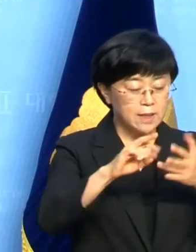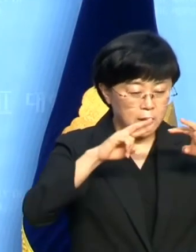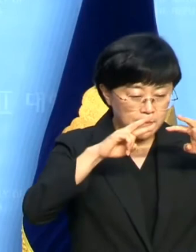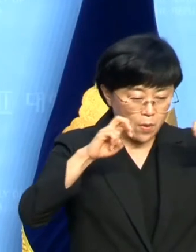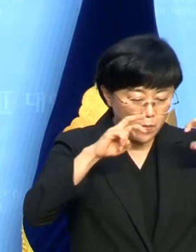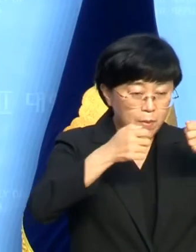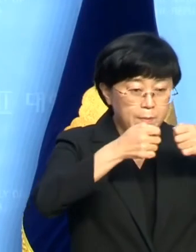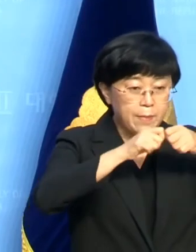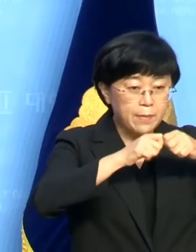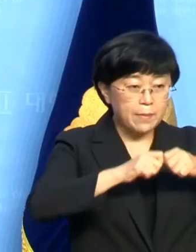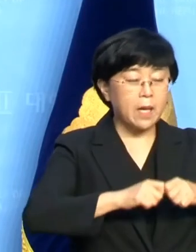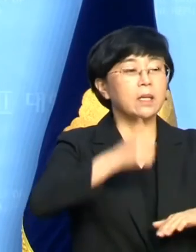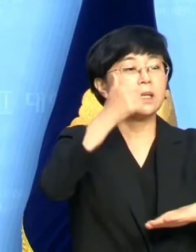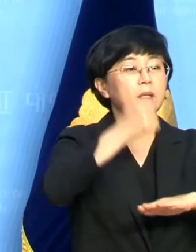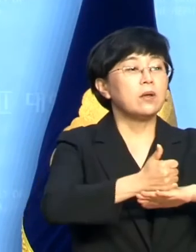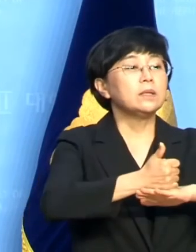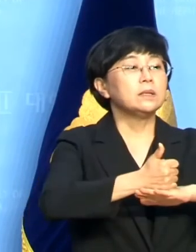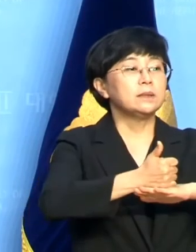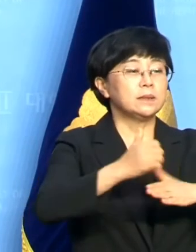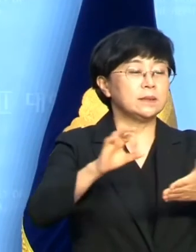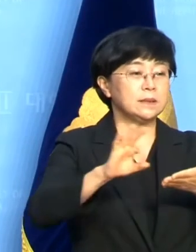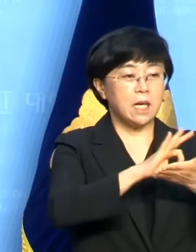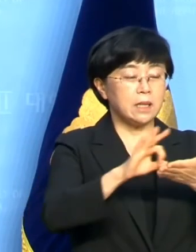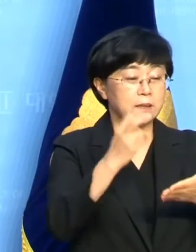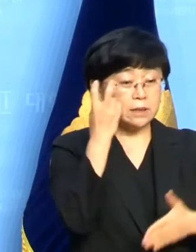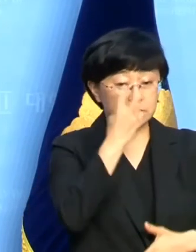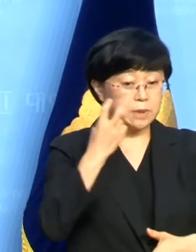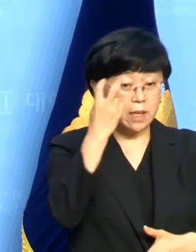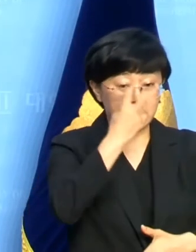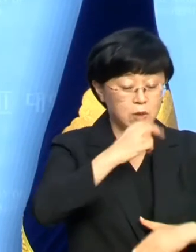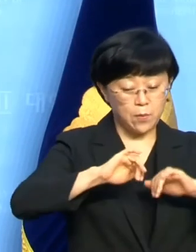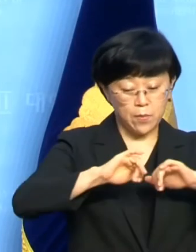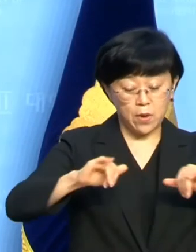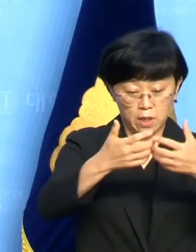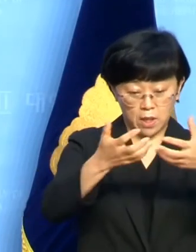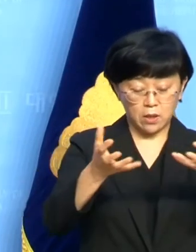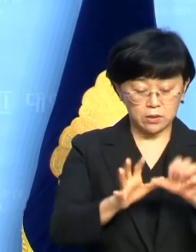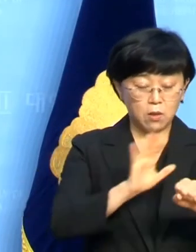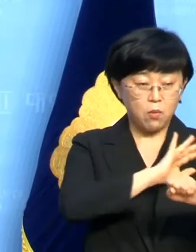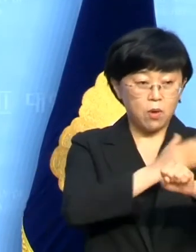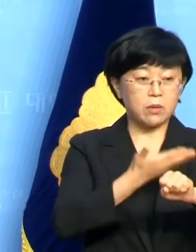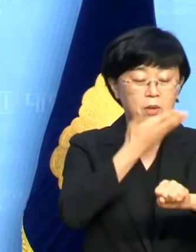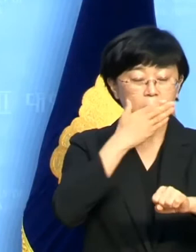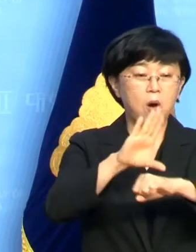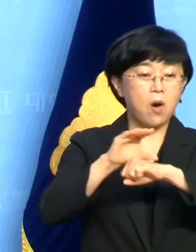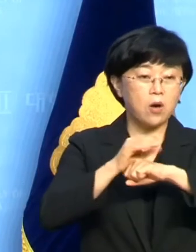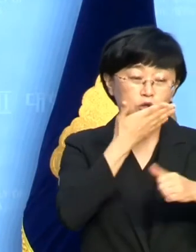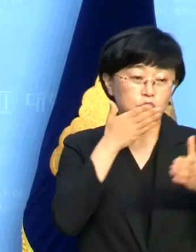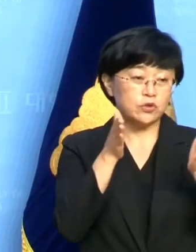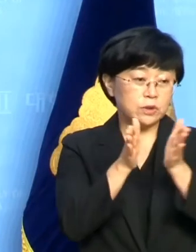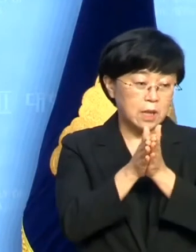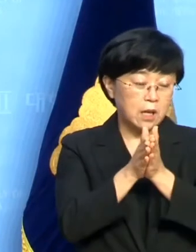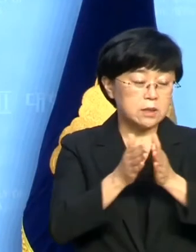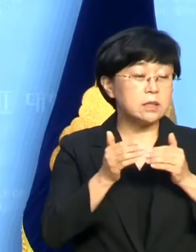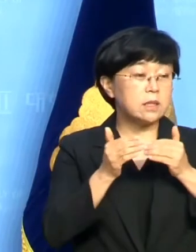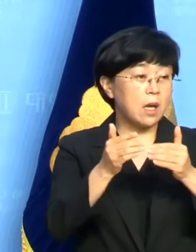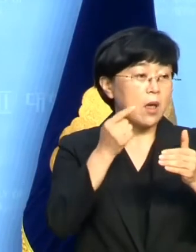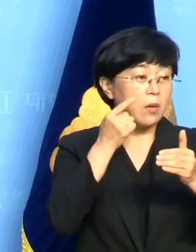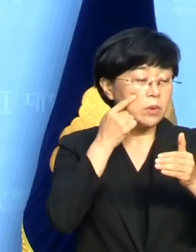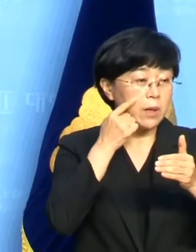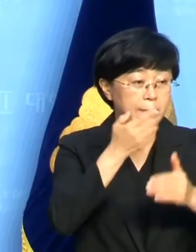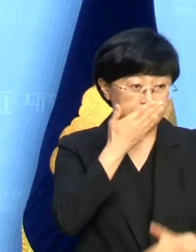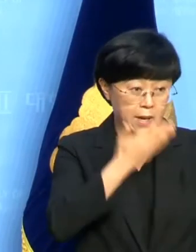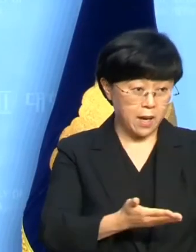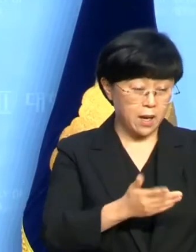봐야하는 결산 심사에서 별개 의사 아닌 고난 유착 의혹을 같이 진행 화자는 것이 말이